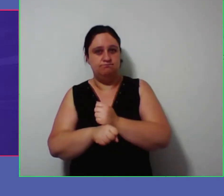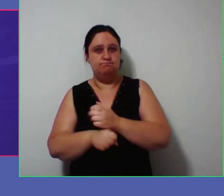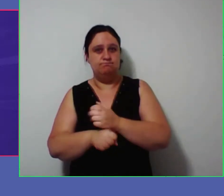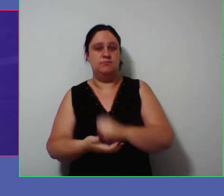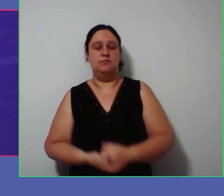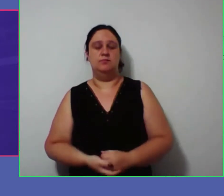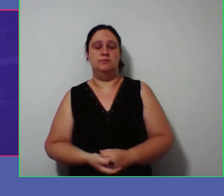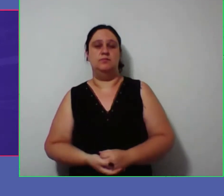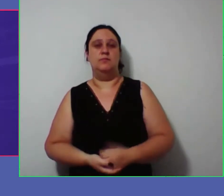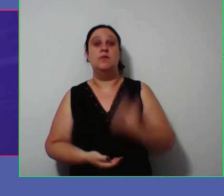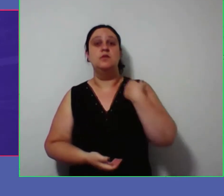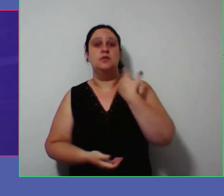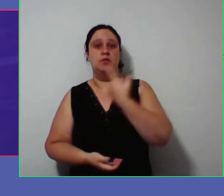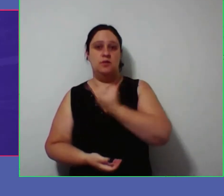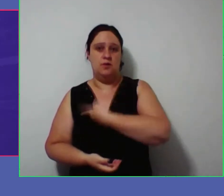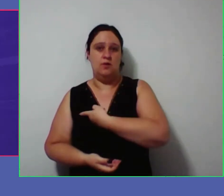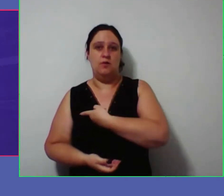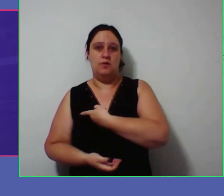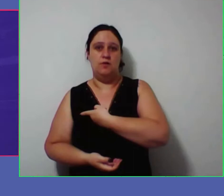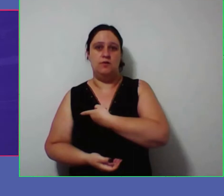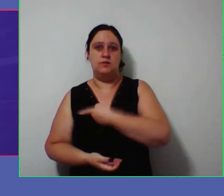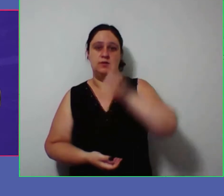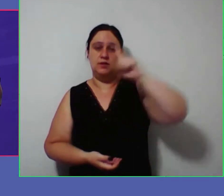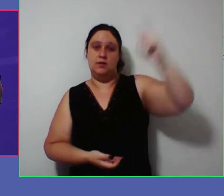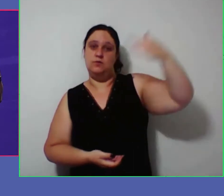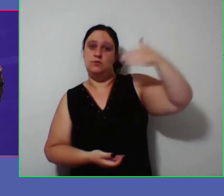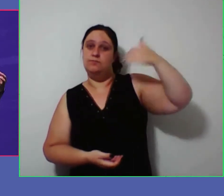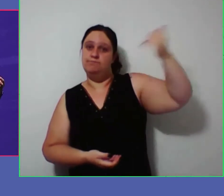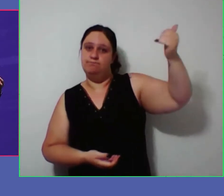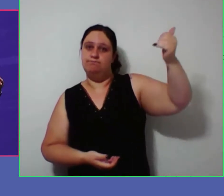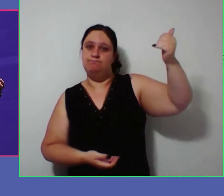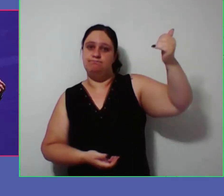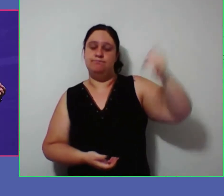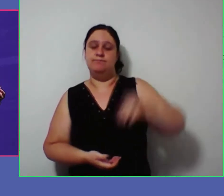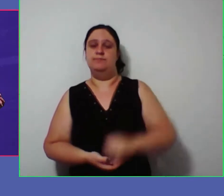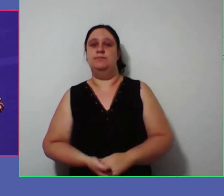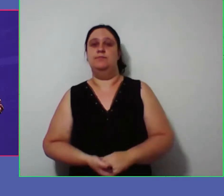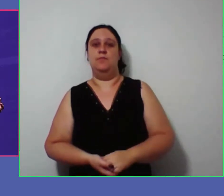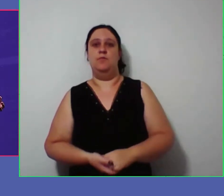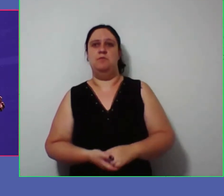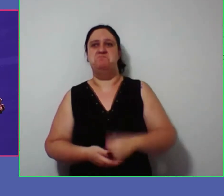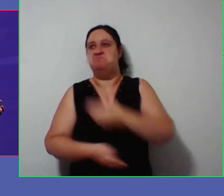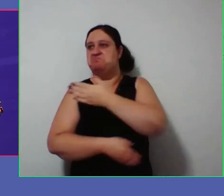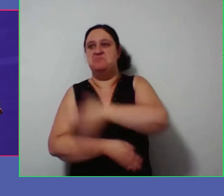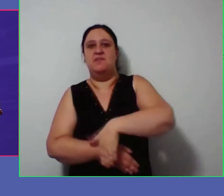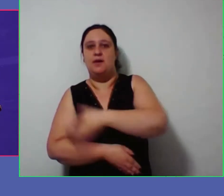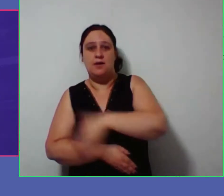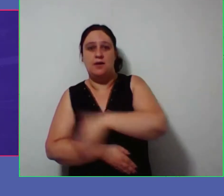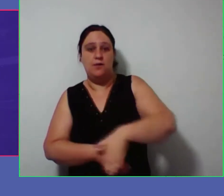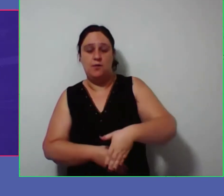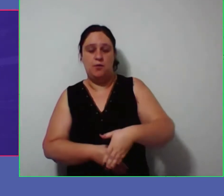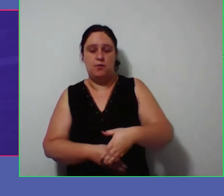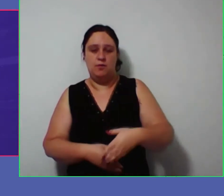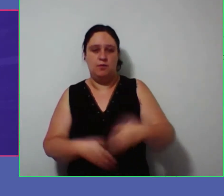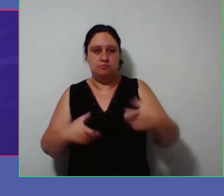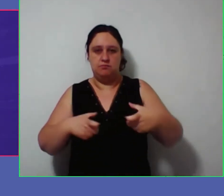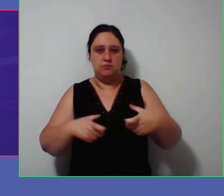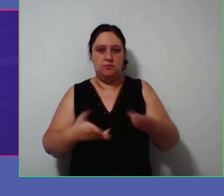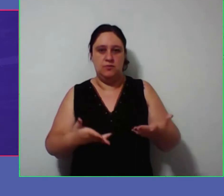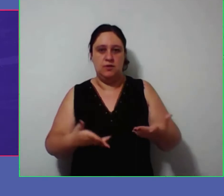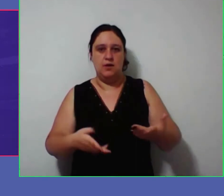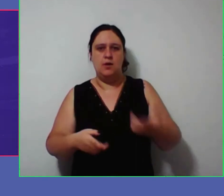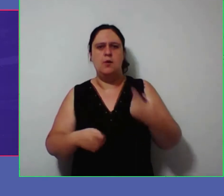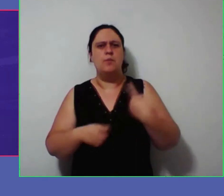fomos chamados por Deus na rua para sermos o quê?